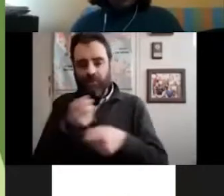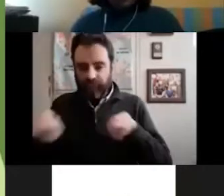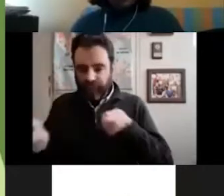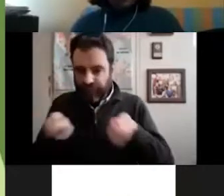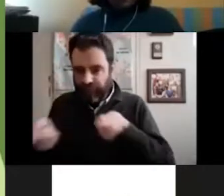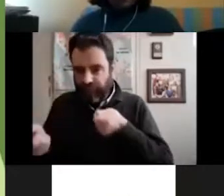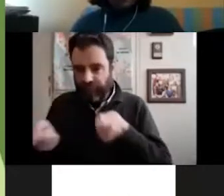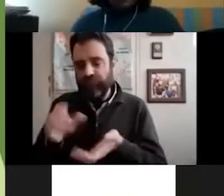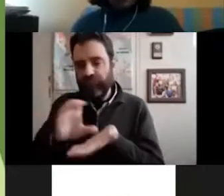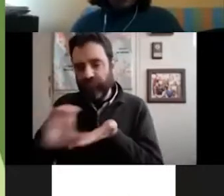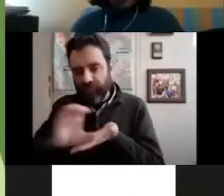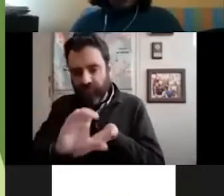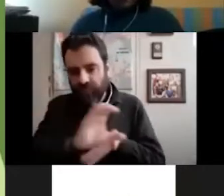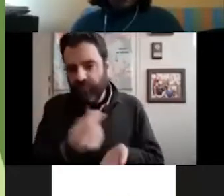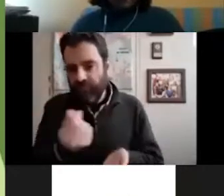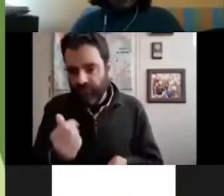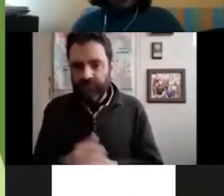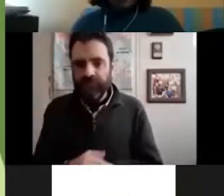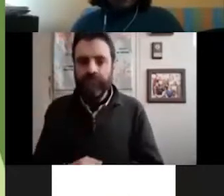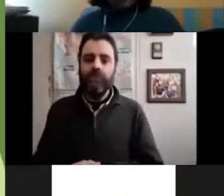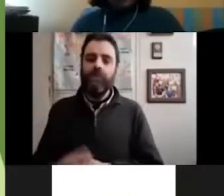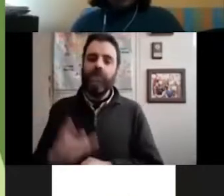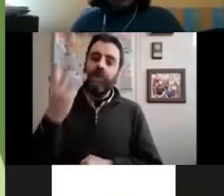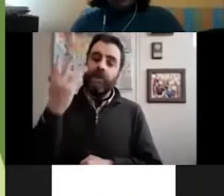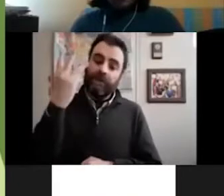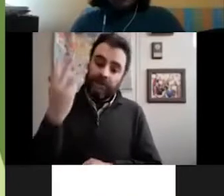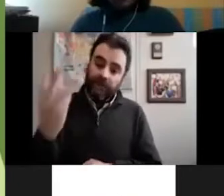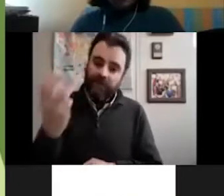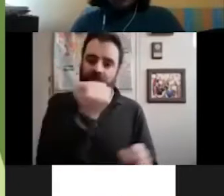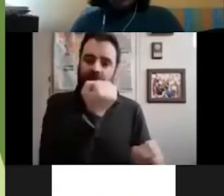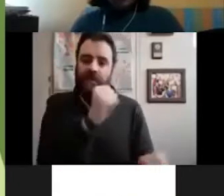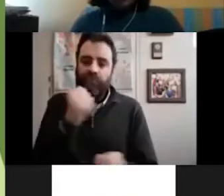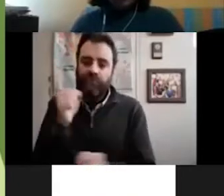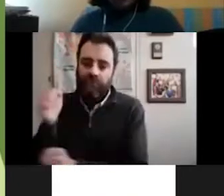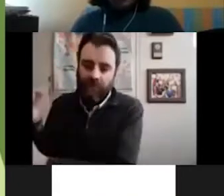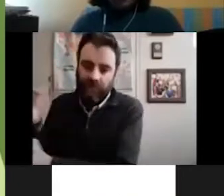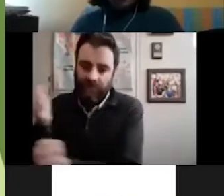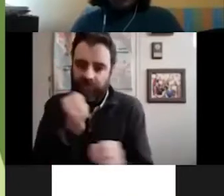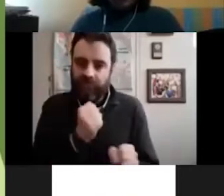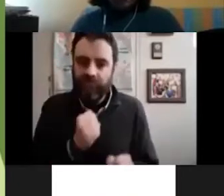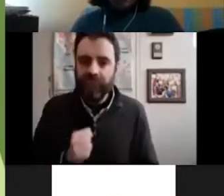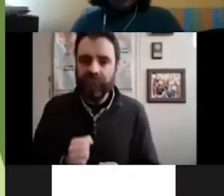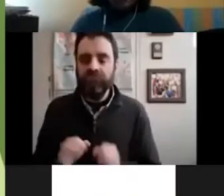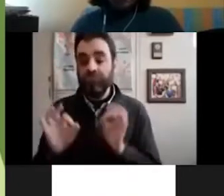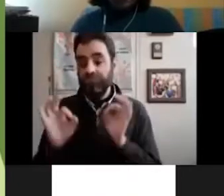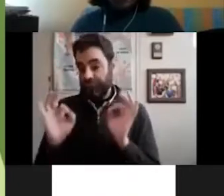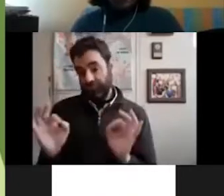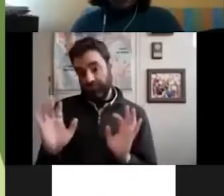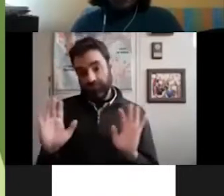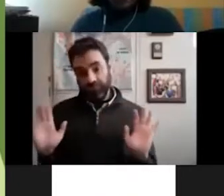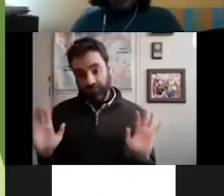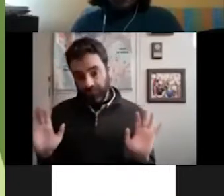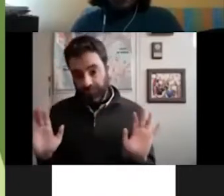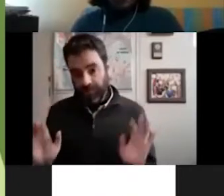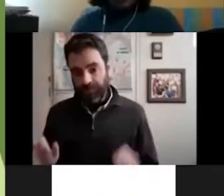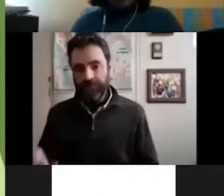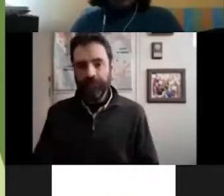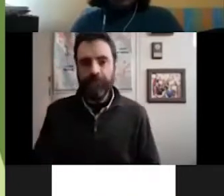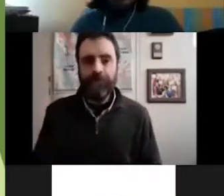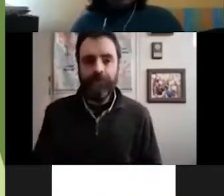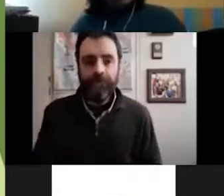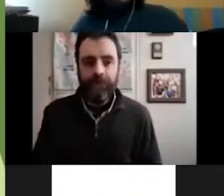Hay 3 administradoras, contabilidad, acerca de los pagos y todas esas temáticas, y también hay 3 auxiliares de